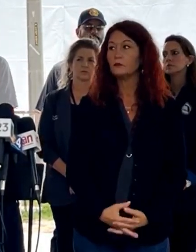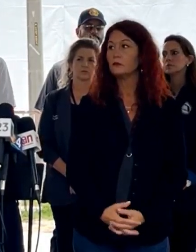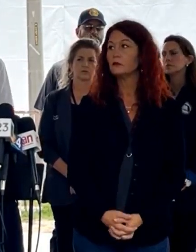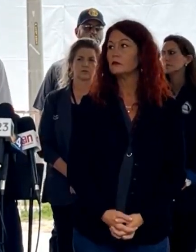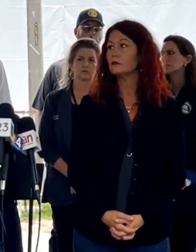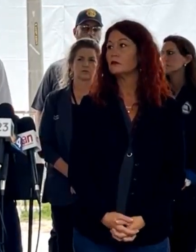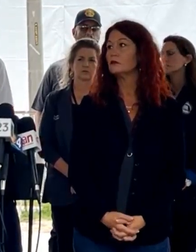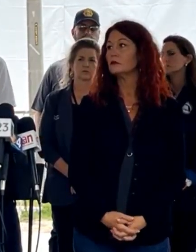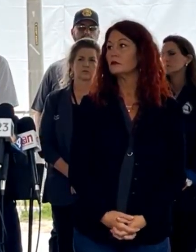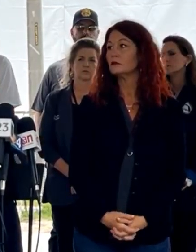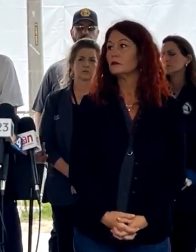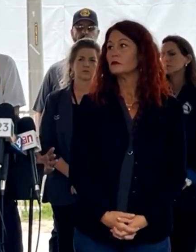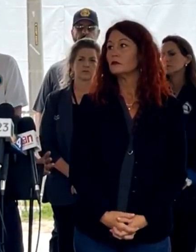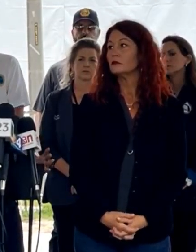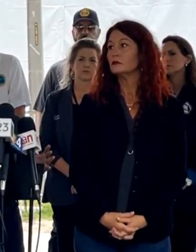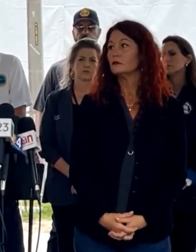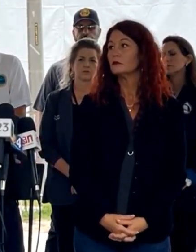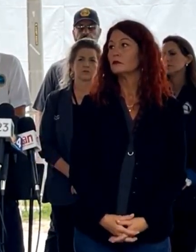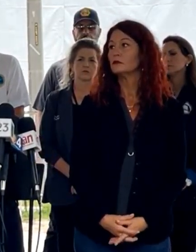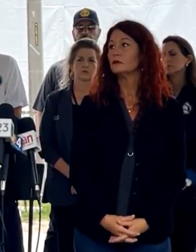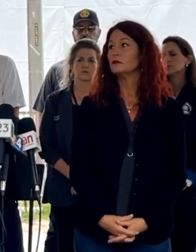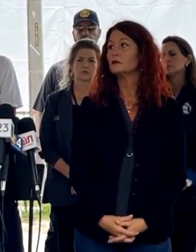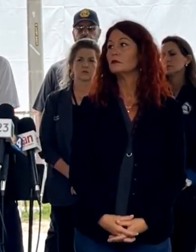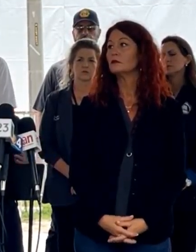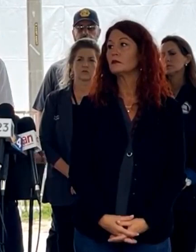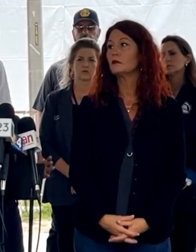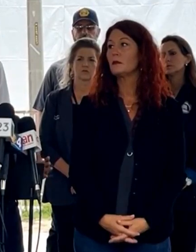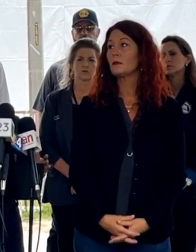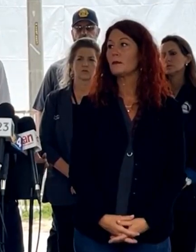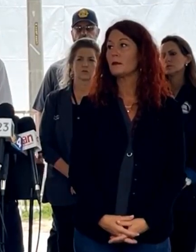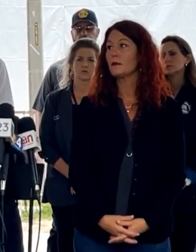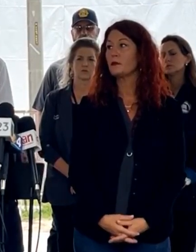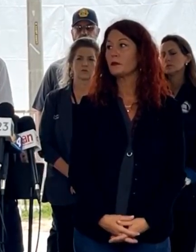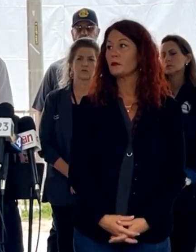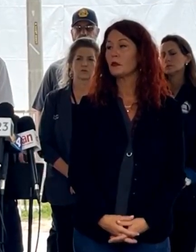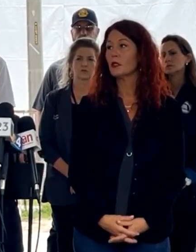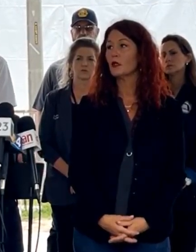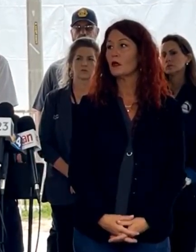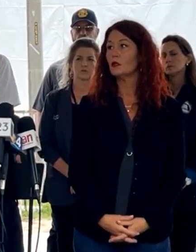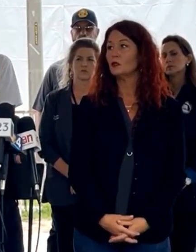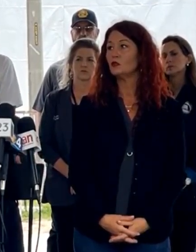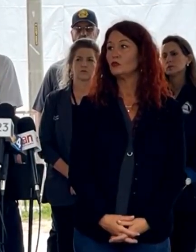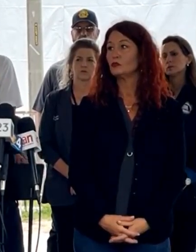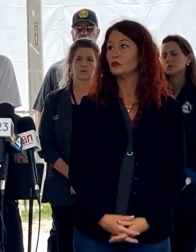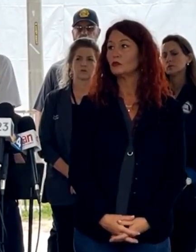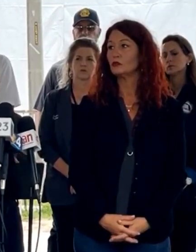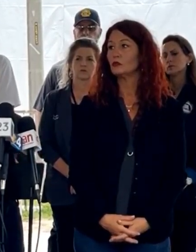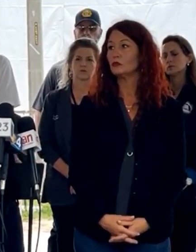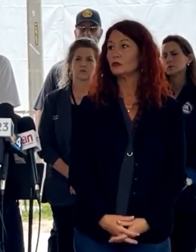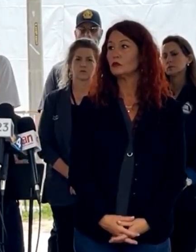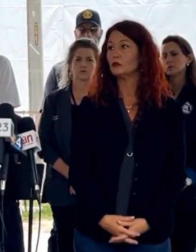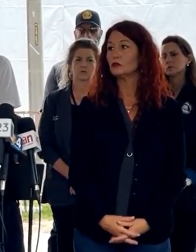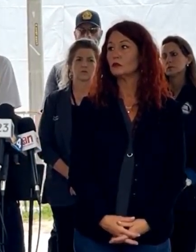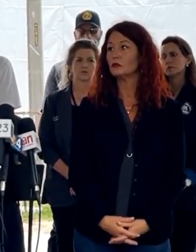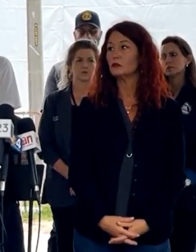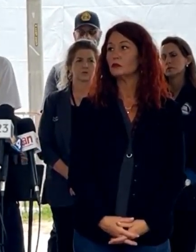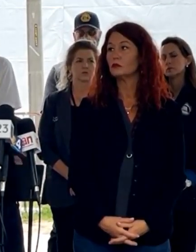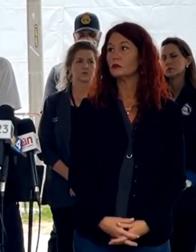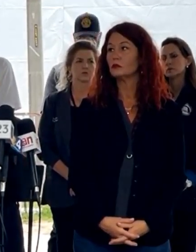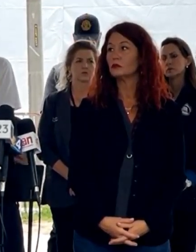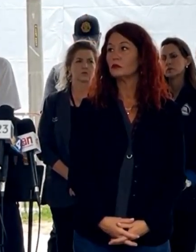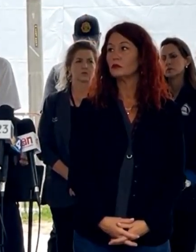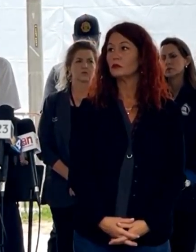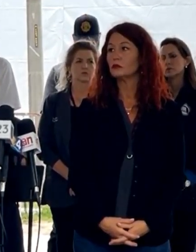y rescate. Tenemos todo el equipo necesario, tenemos todo el personal necesario en este momento para continuar esta labor